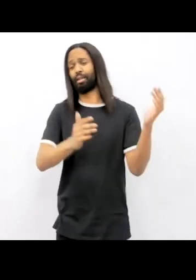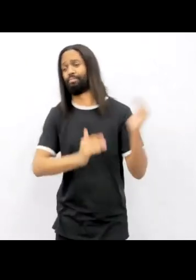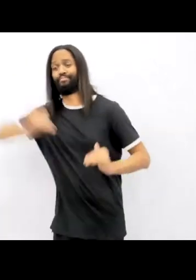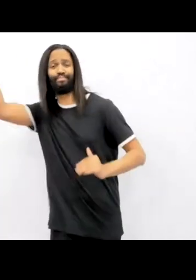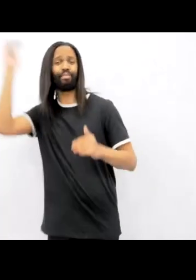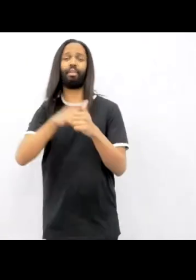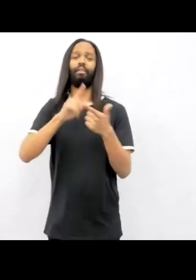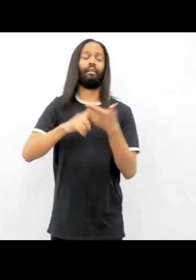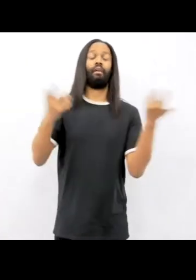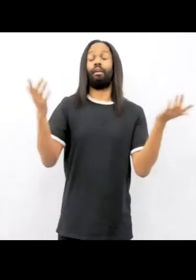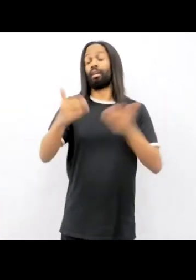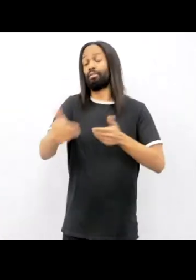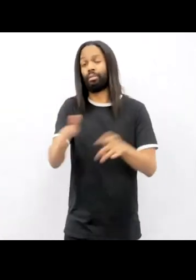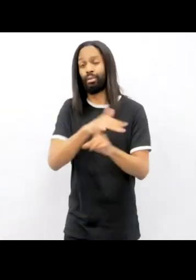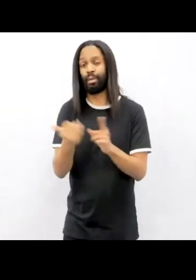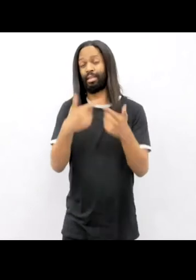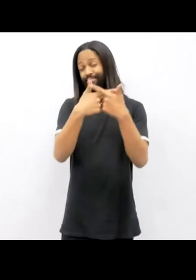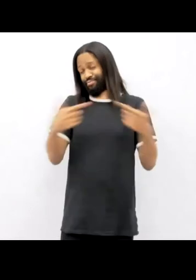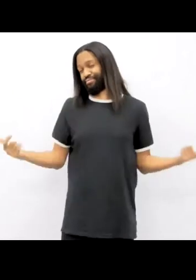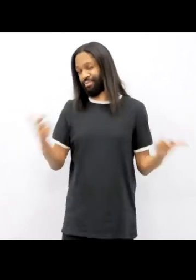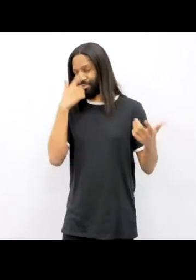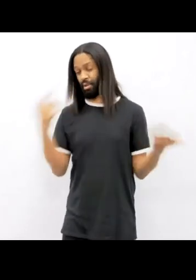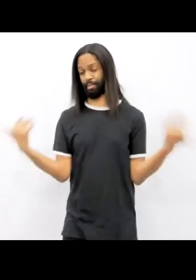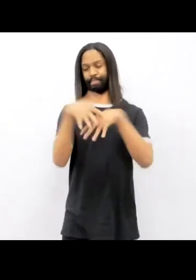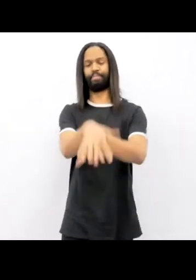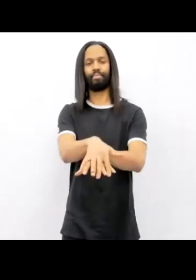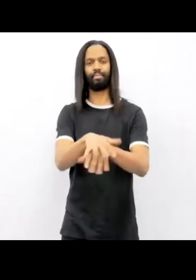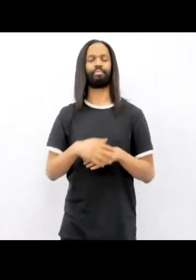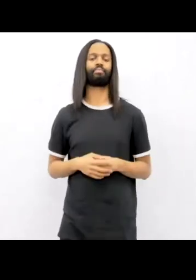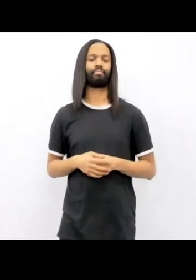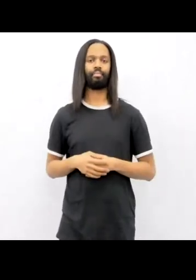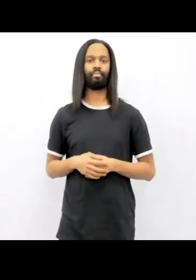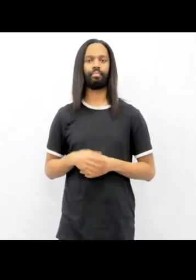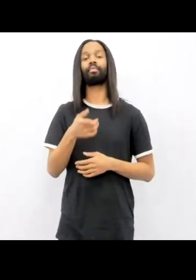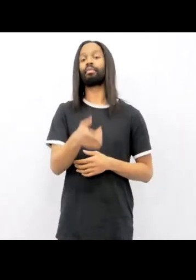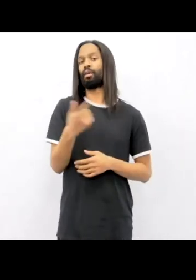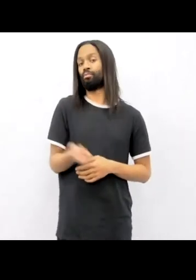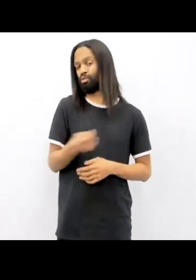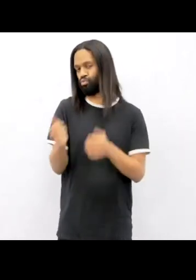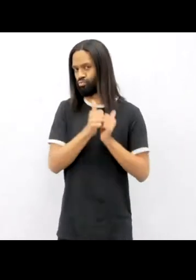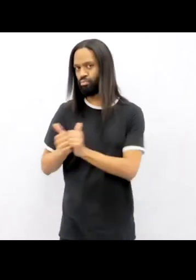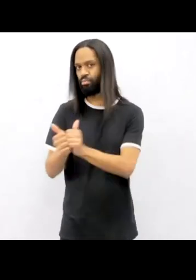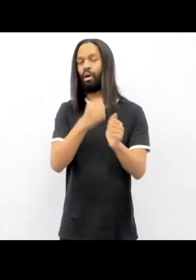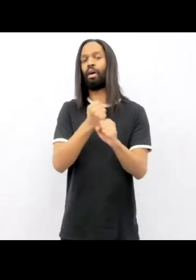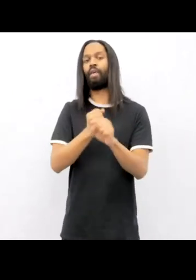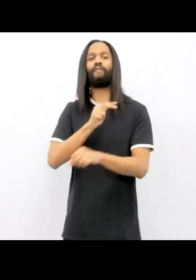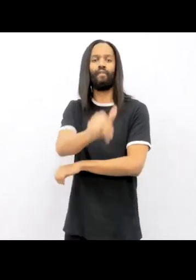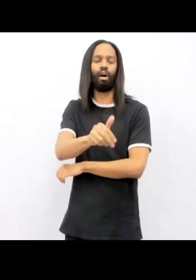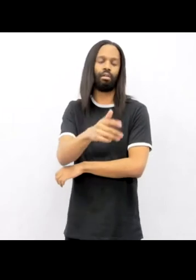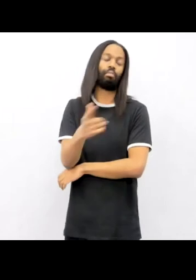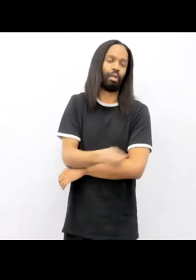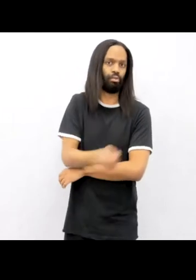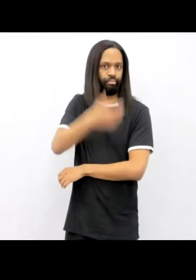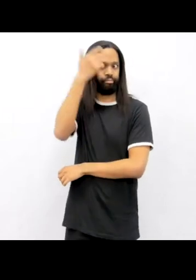pouvoir s'y retrouver. Plusieurs fonctions, je l'ai évoqué, nous travaillerons ensemble. En tout cas, moi, je souhaite vous entendre sur ce que vous